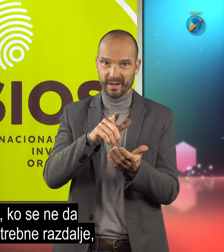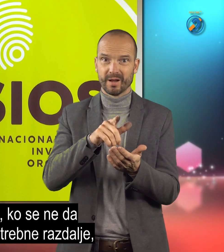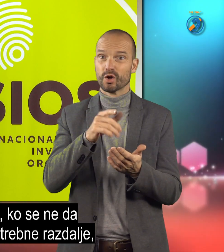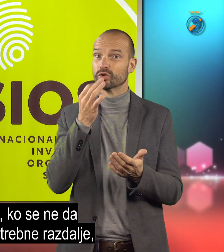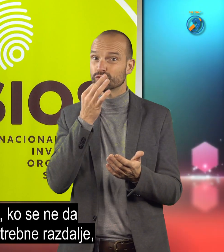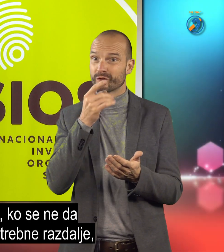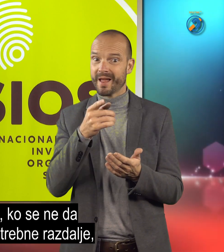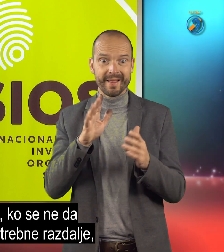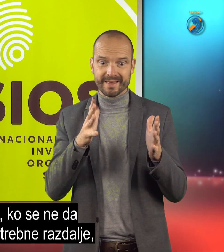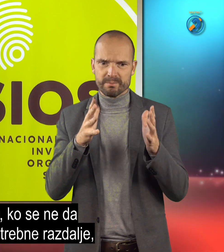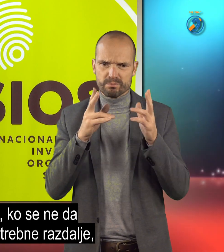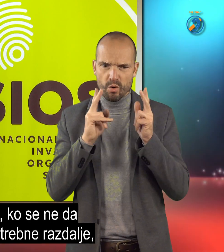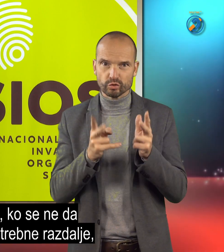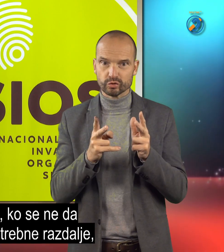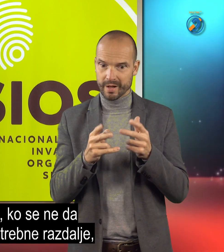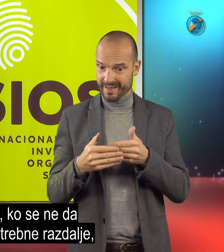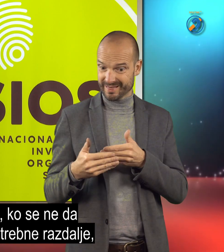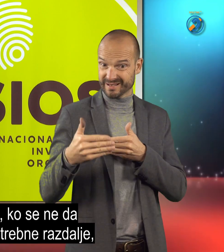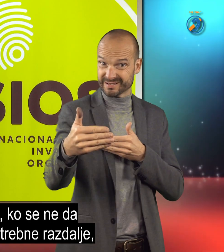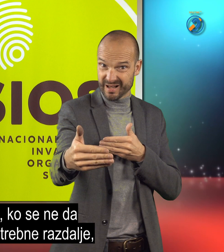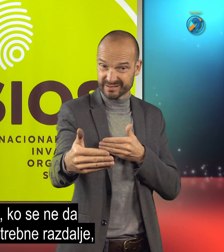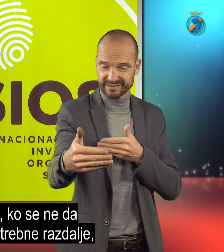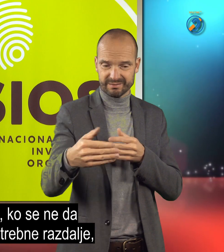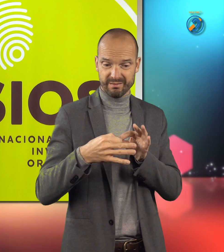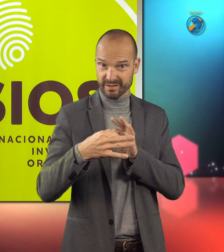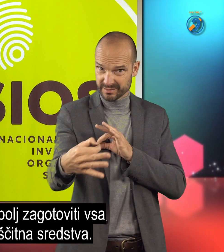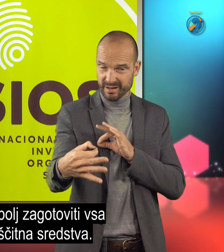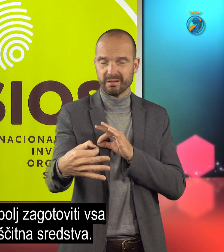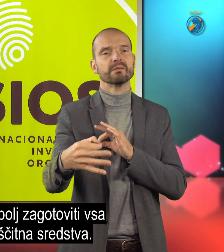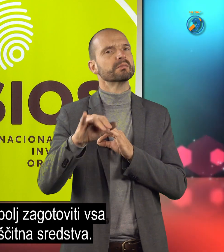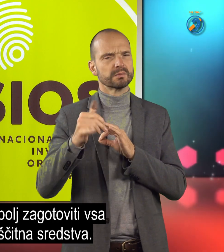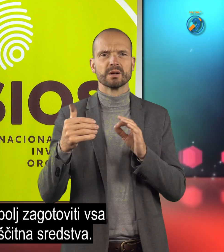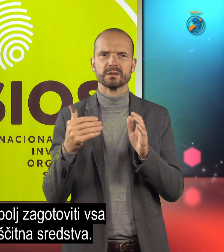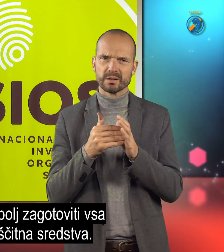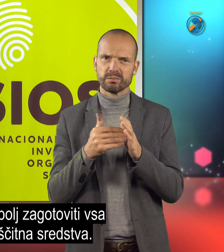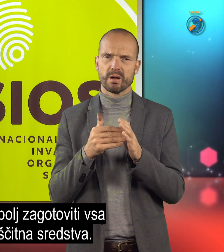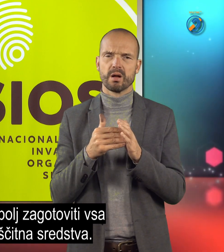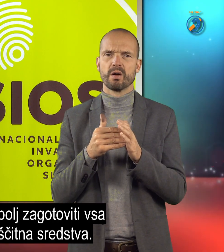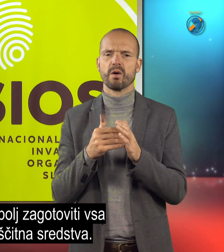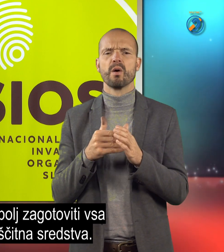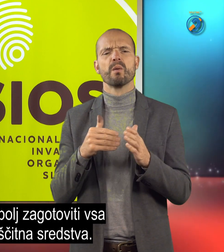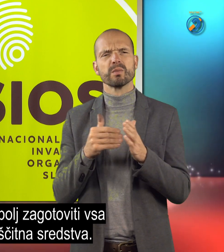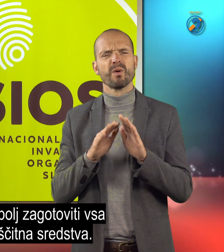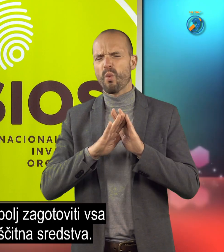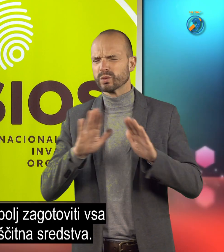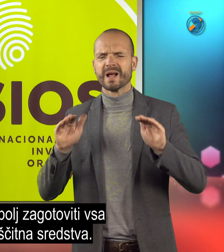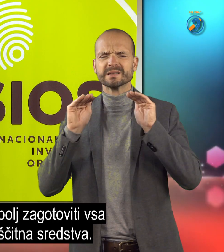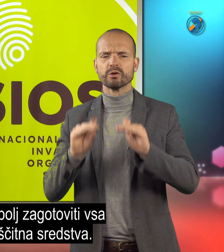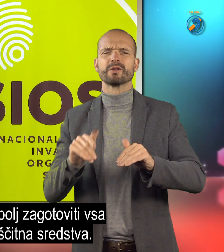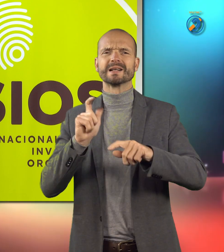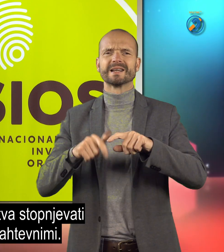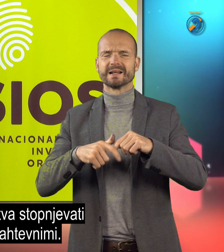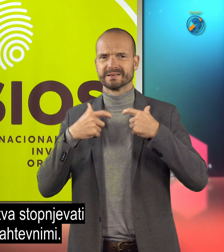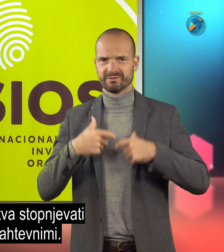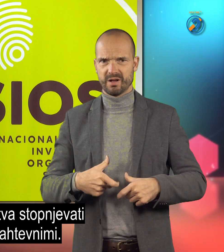ko se ne da zagotoviti potrebne, neke distance, razdalje, je treba toliko bolj zagotoviti vsa potrebna zaščitna